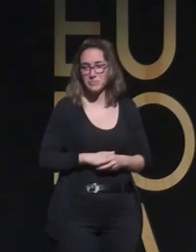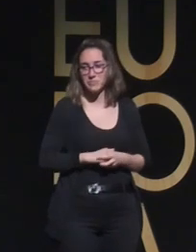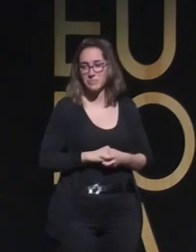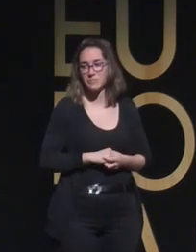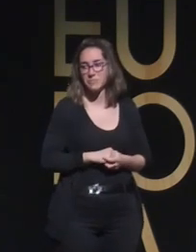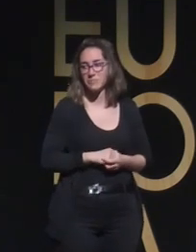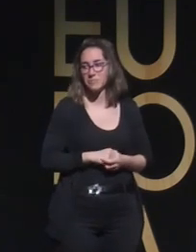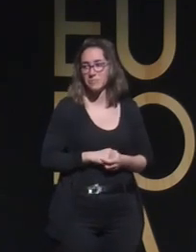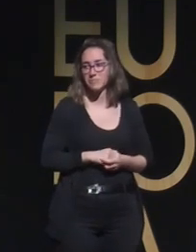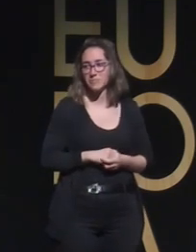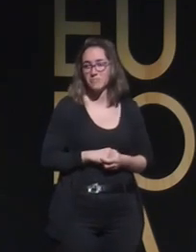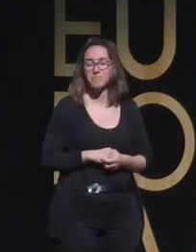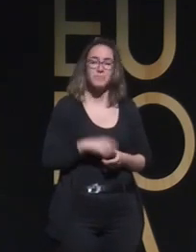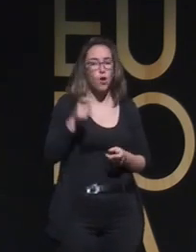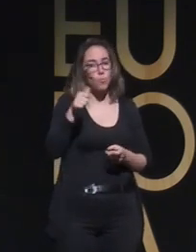Es la parte masoca.